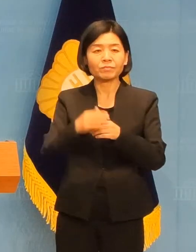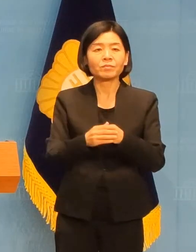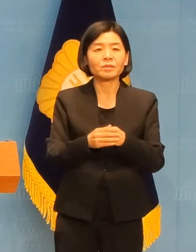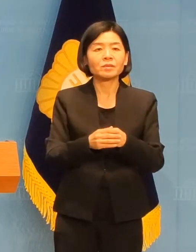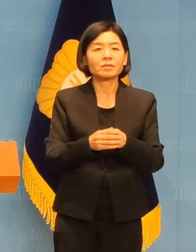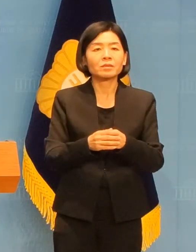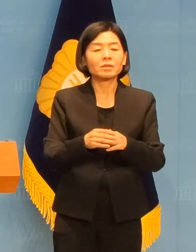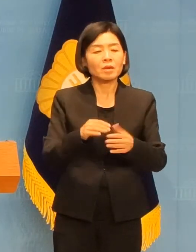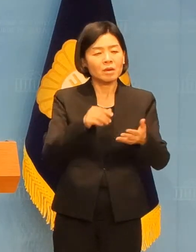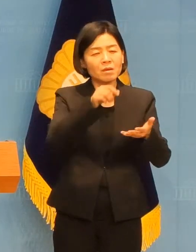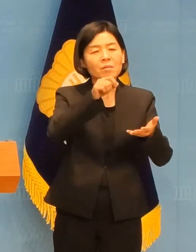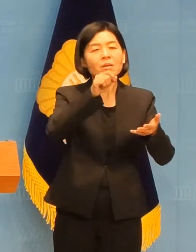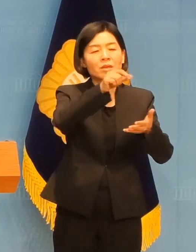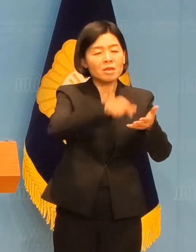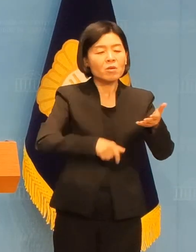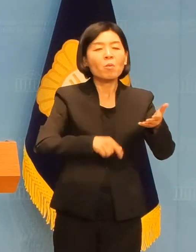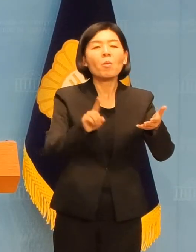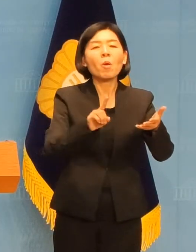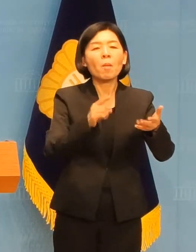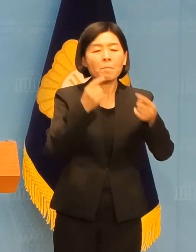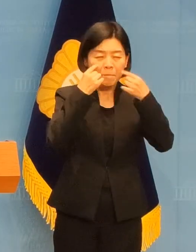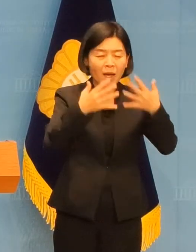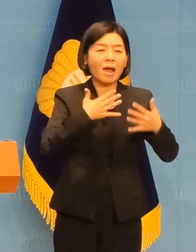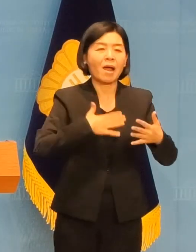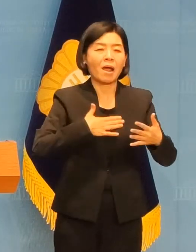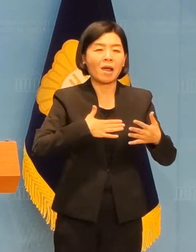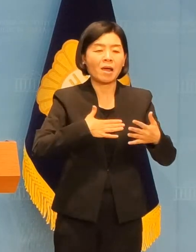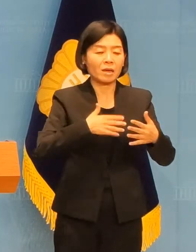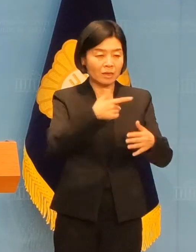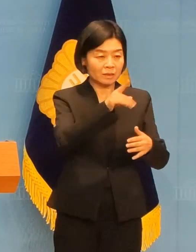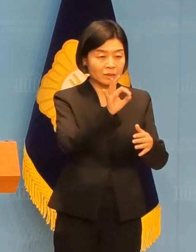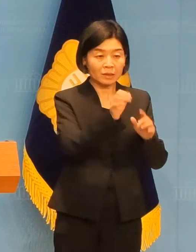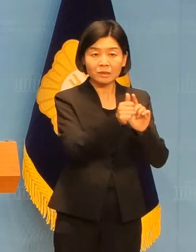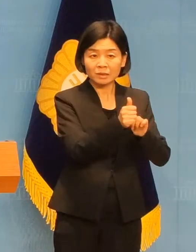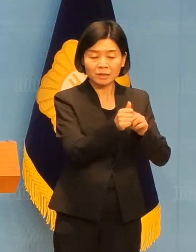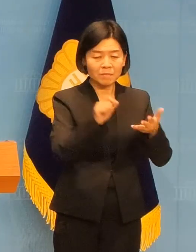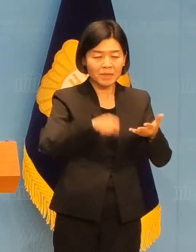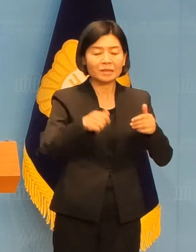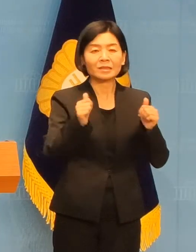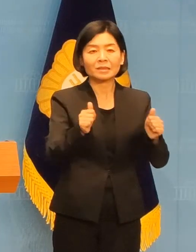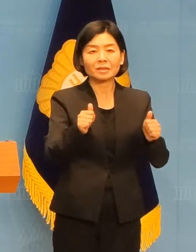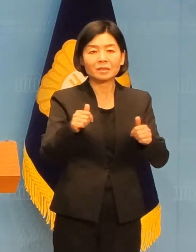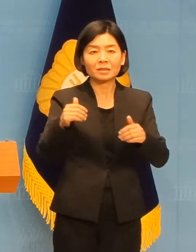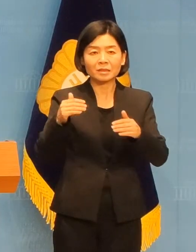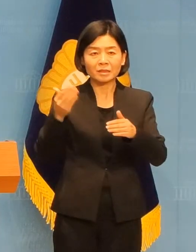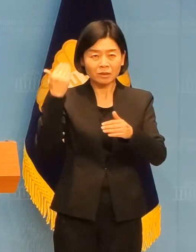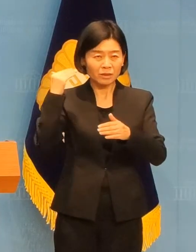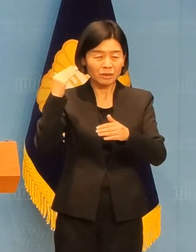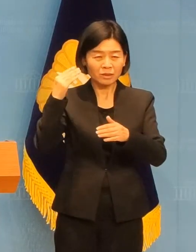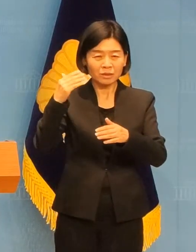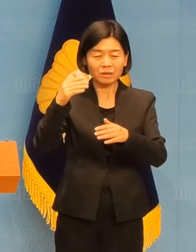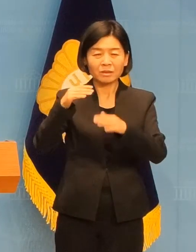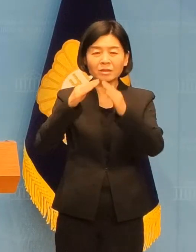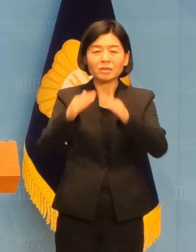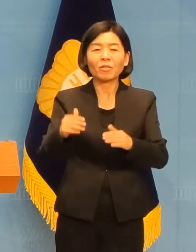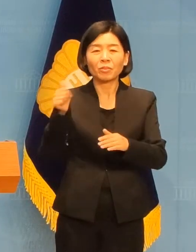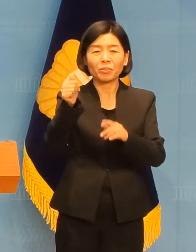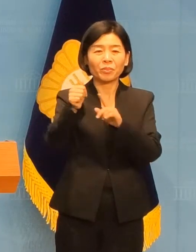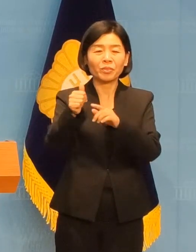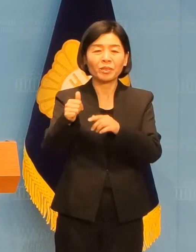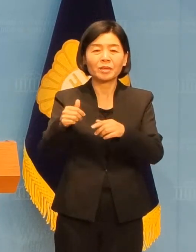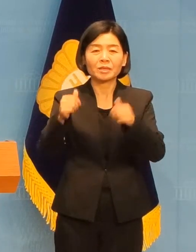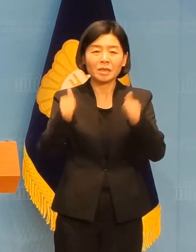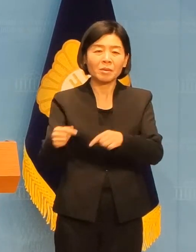과거는 이미 기록되어 있습니다. 판사 시절 전두환 재판에 불출석을 허가해